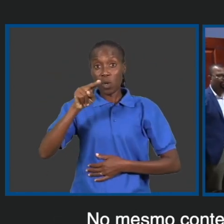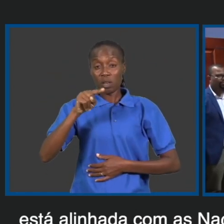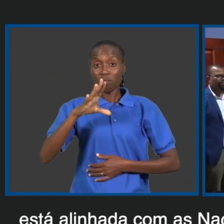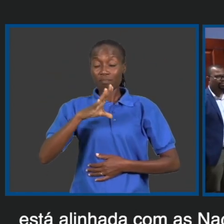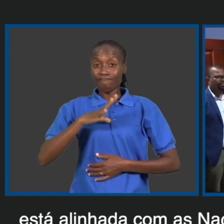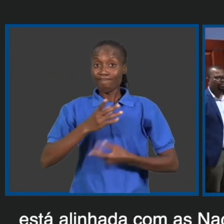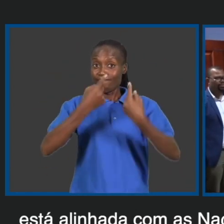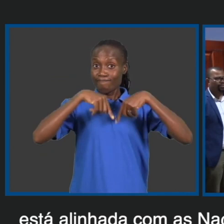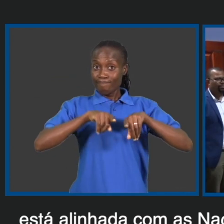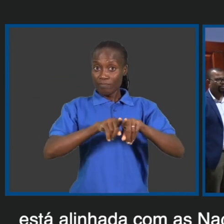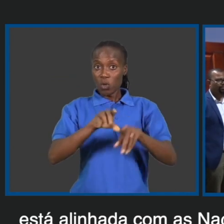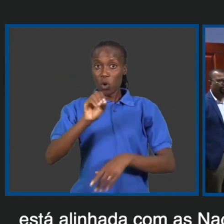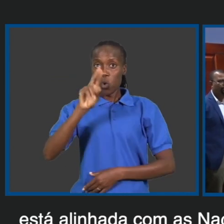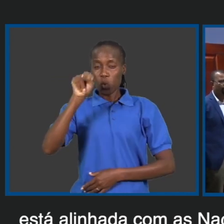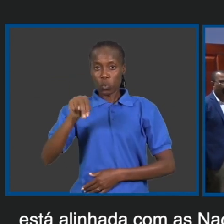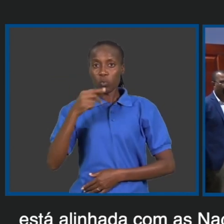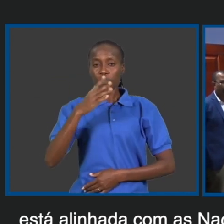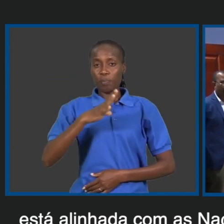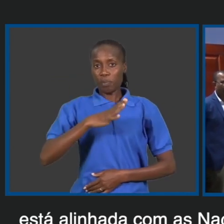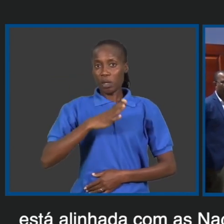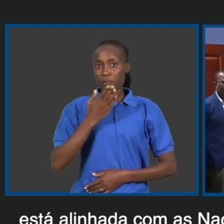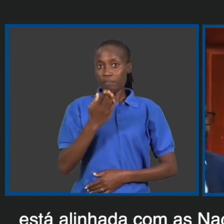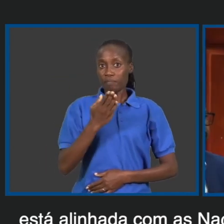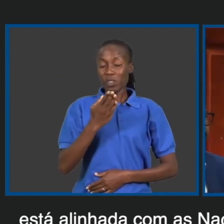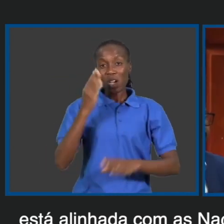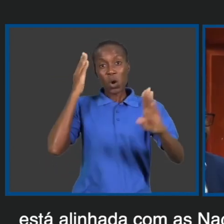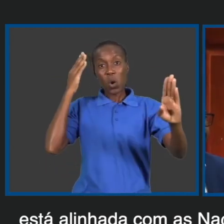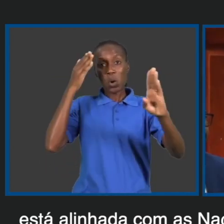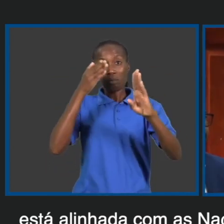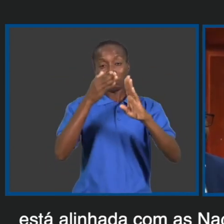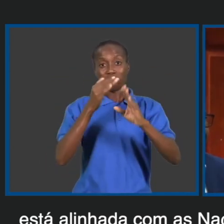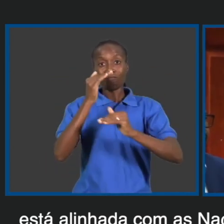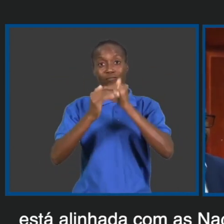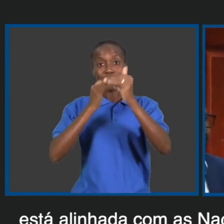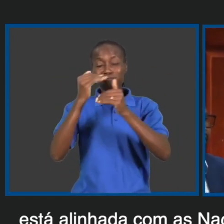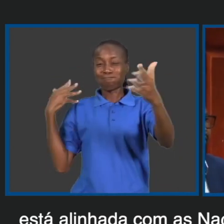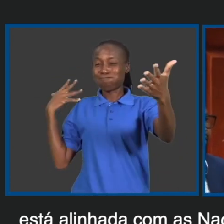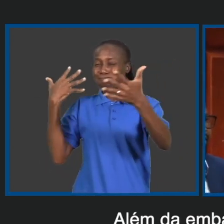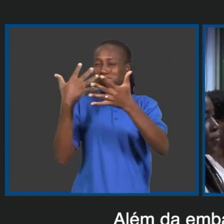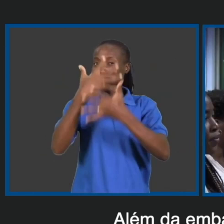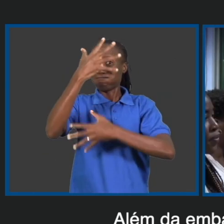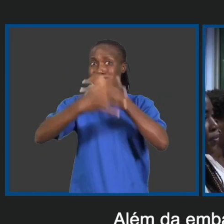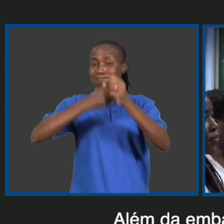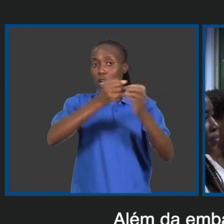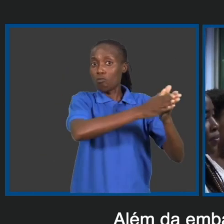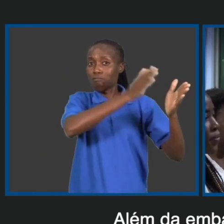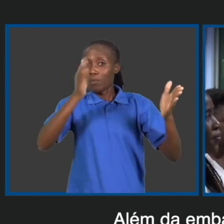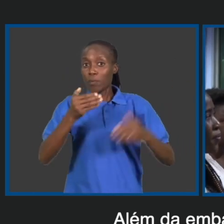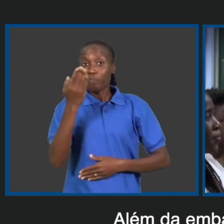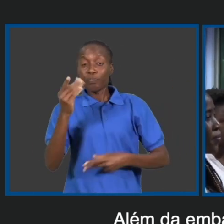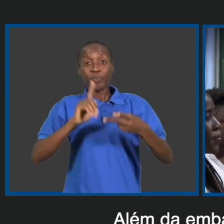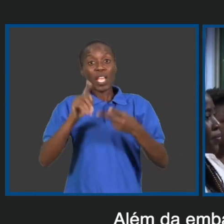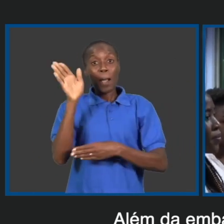Noruega está alinhada com as Nações Unidas no que diz respeito aos objetivos de desenvolvimento do milênio. Além da